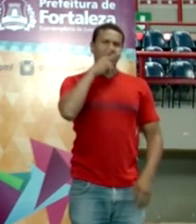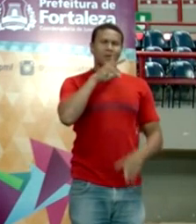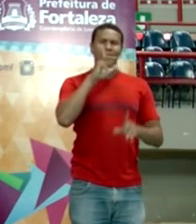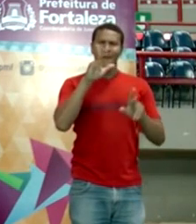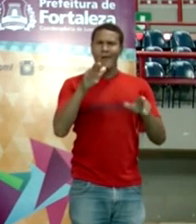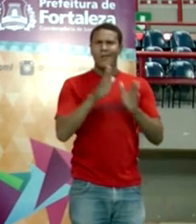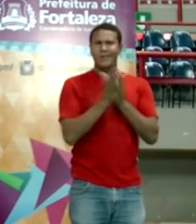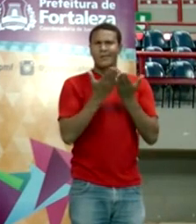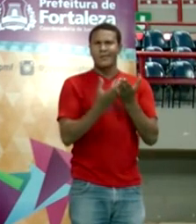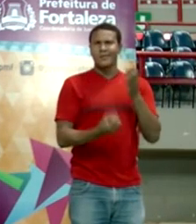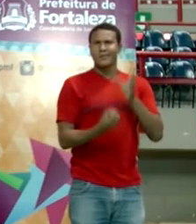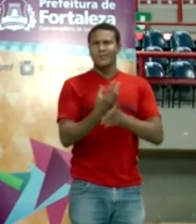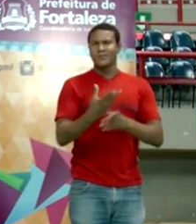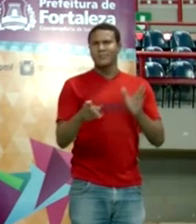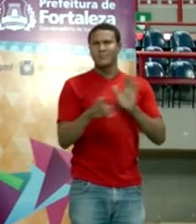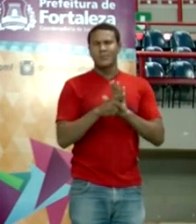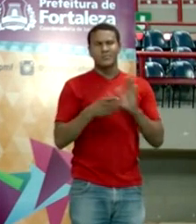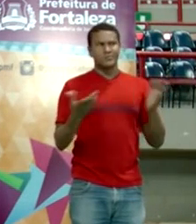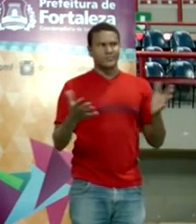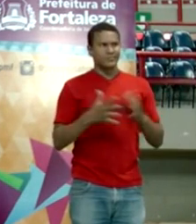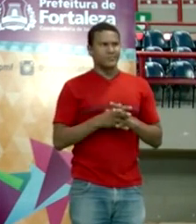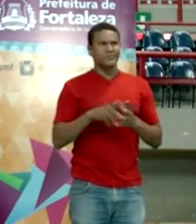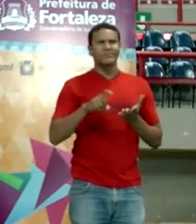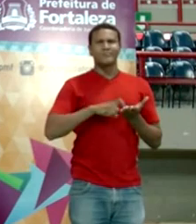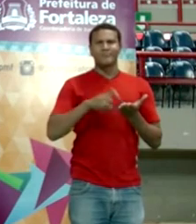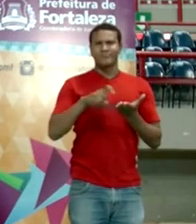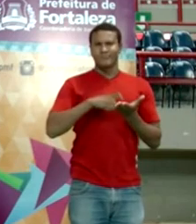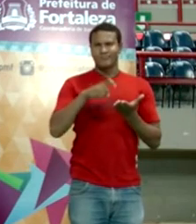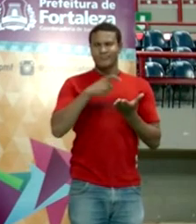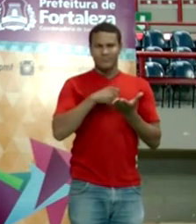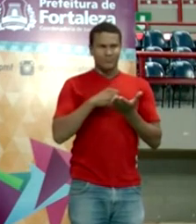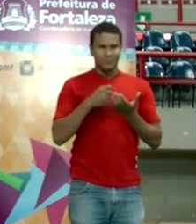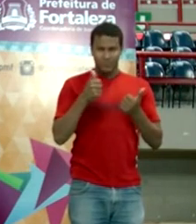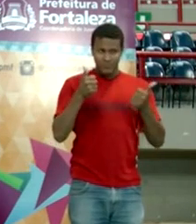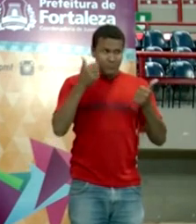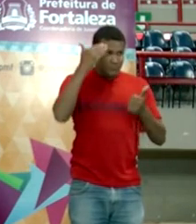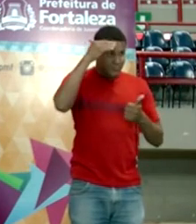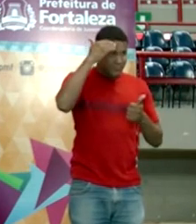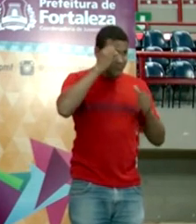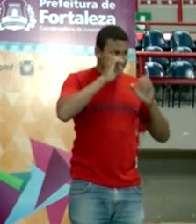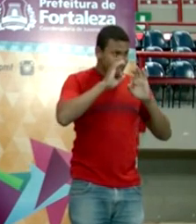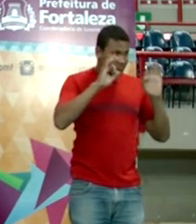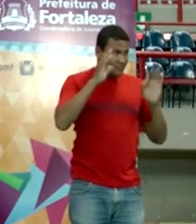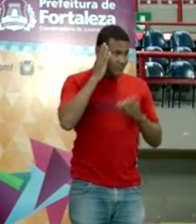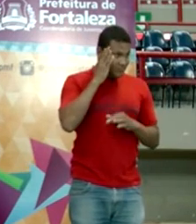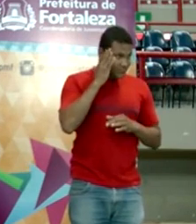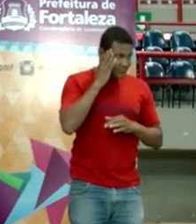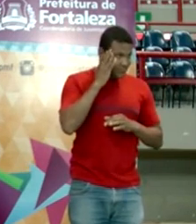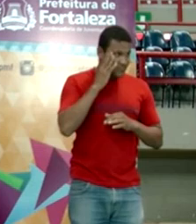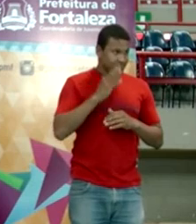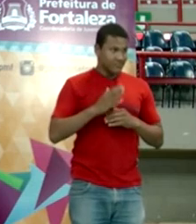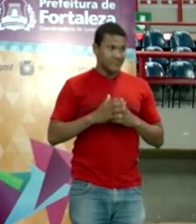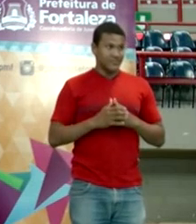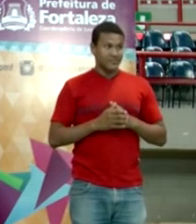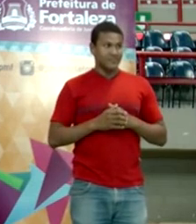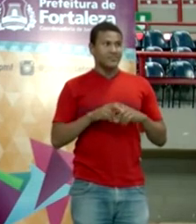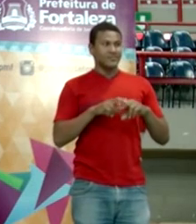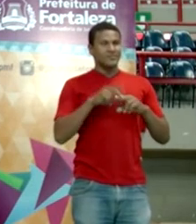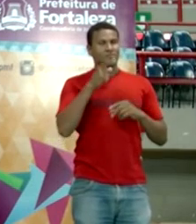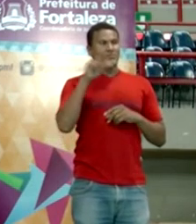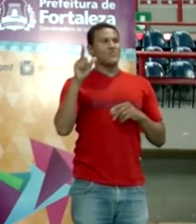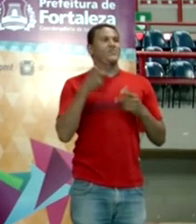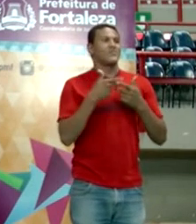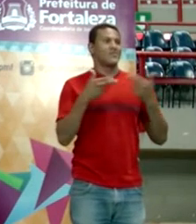confecção de um livro, do texto impresso. Tudo bem isso ou não? Pronto. Outra coisa também que eu quero que você guarde